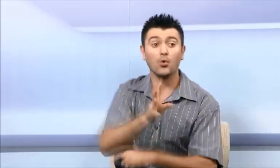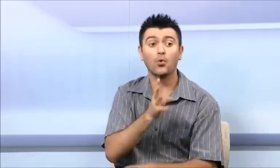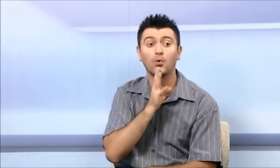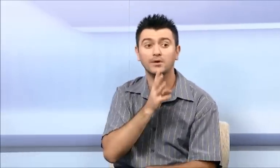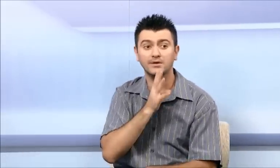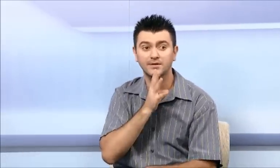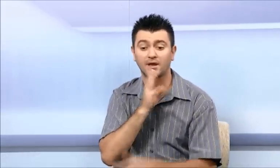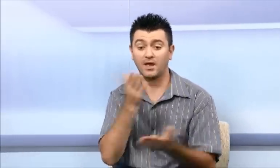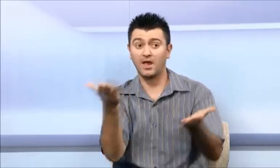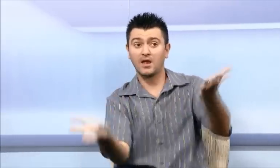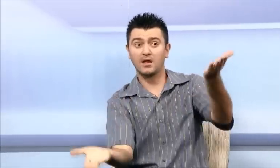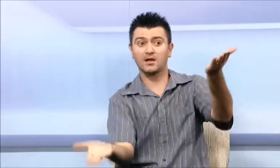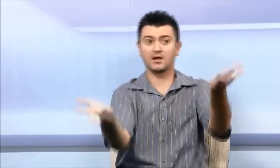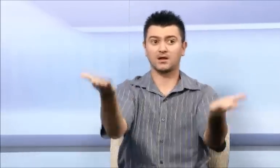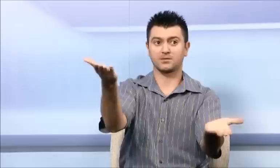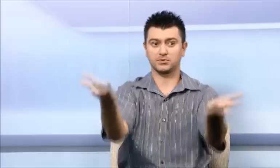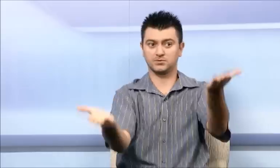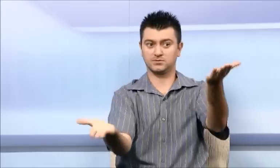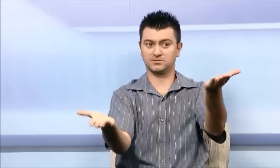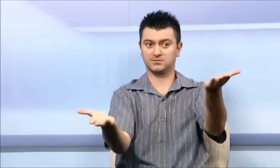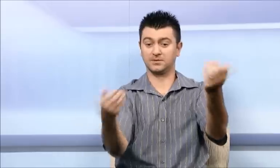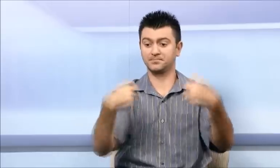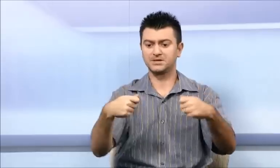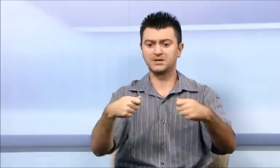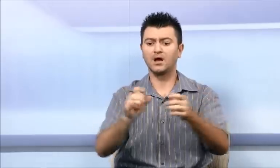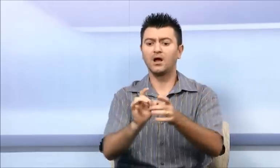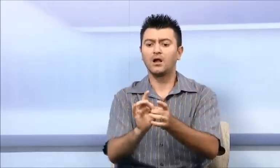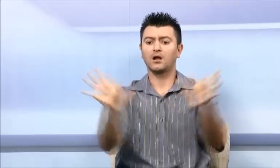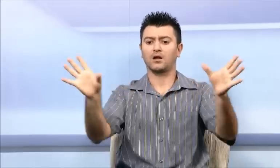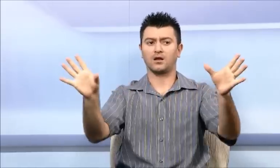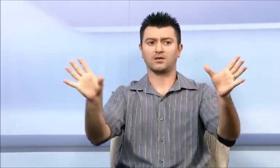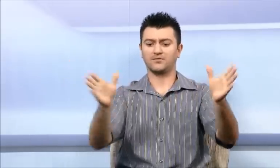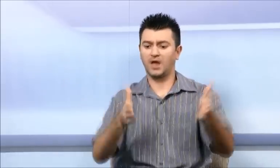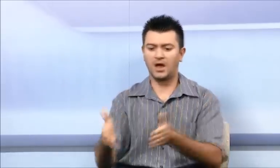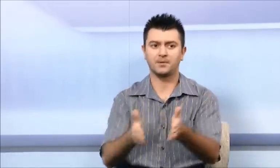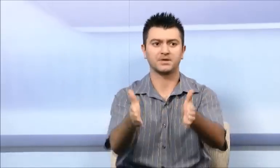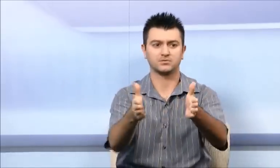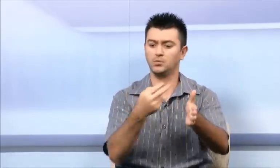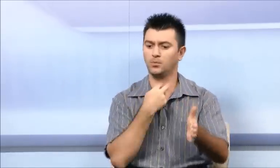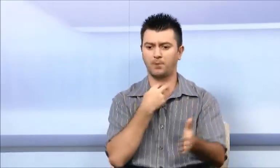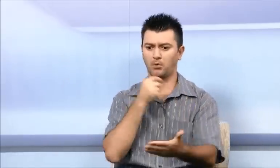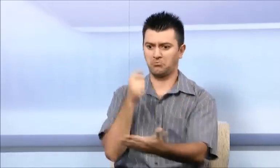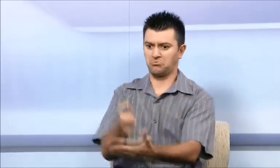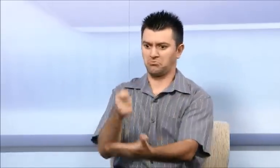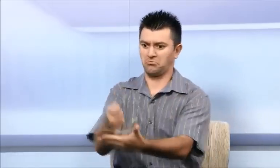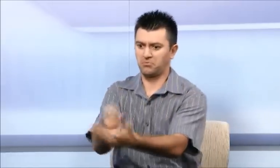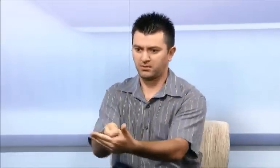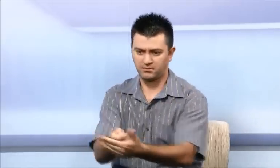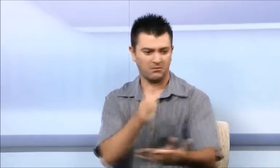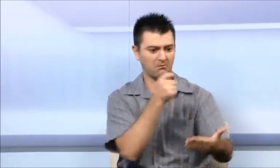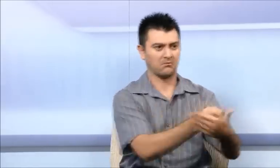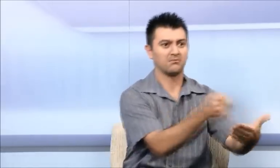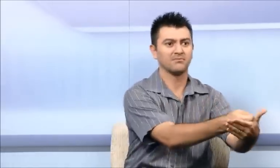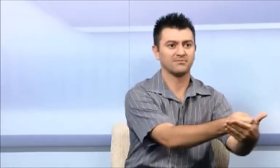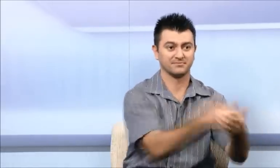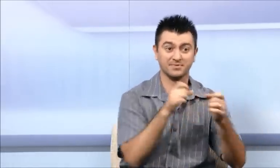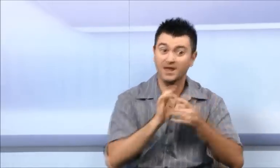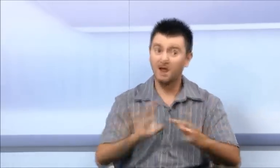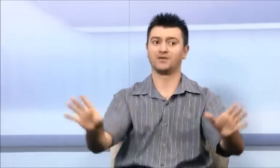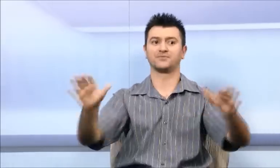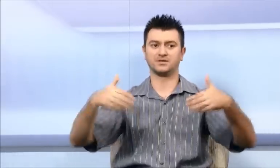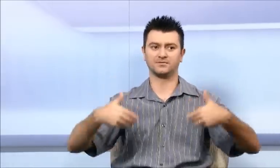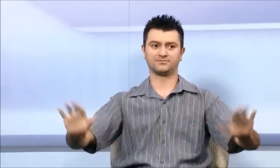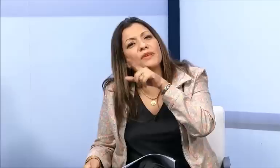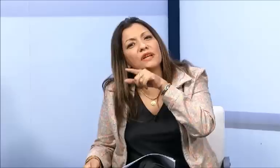a pessoa. Então os médicos precisam conhecer a cultura surda e entender que não é a cura do surdo. Eles estão no caminho errado, eles estão lutando no